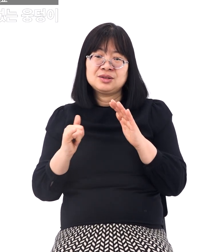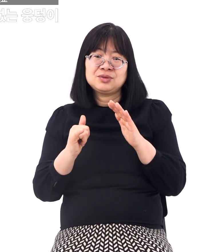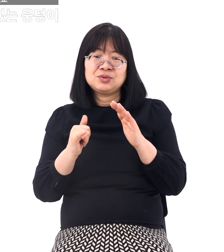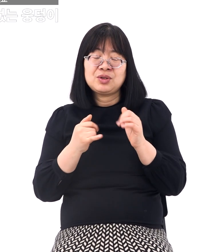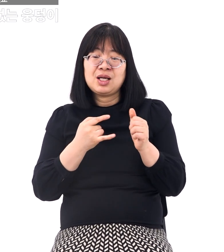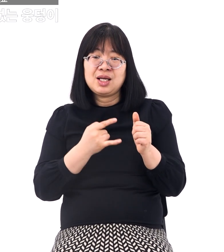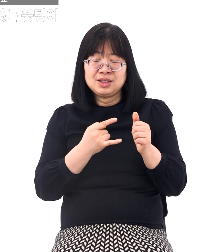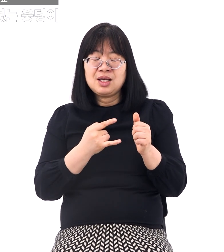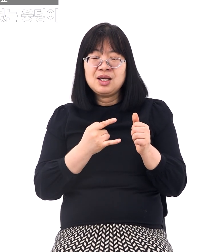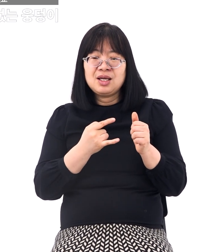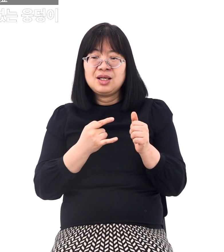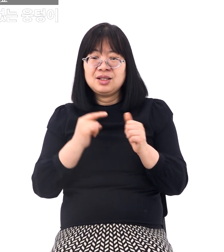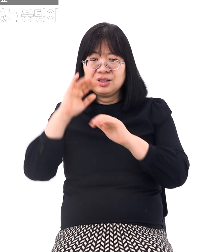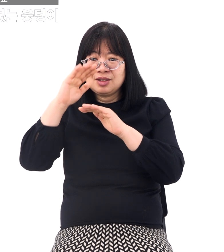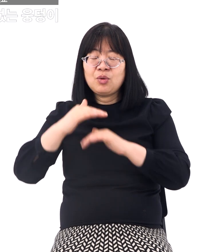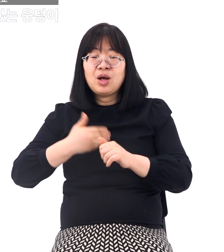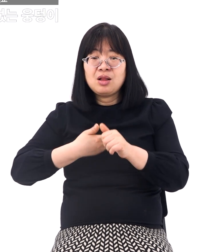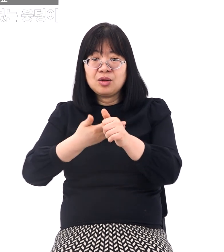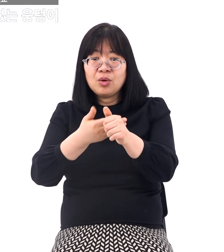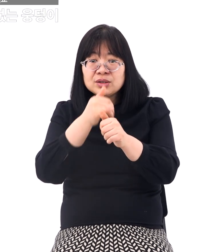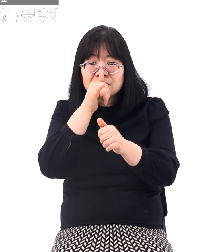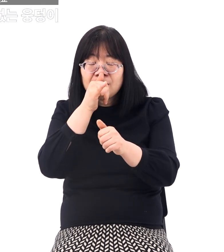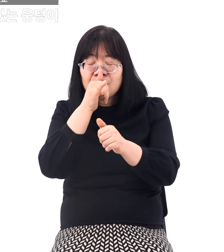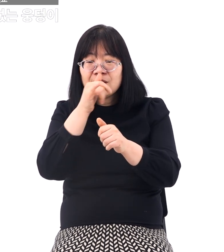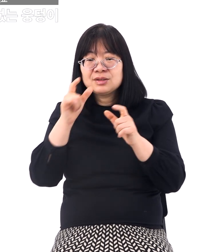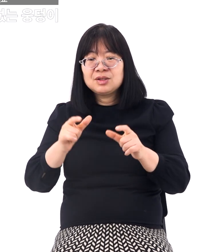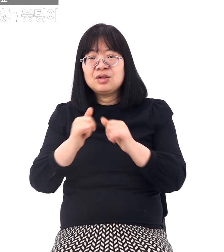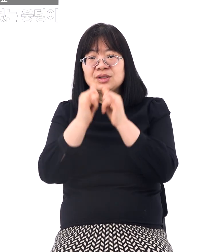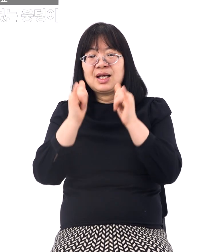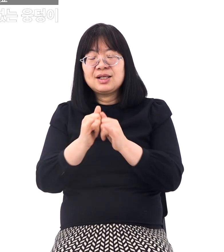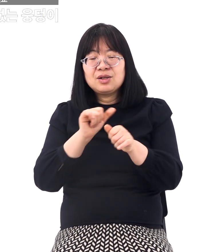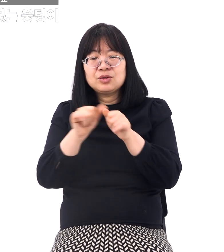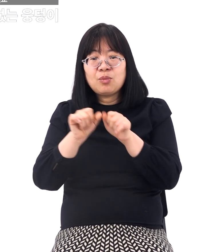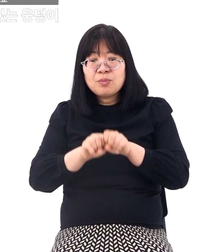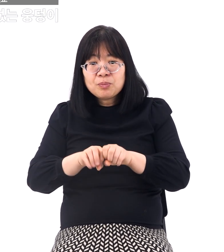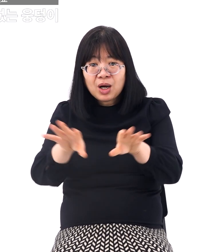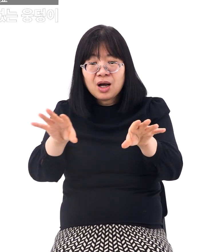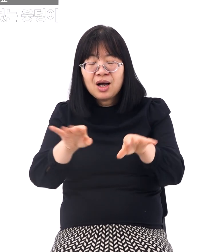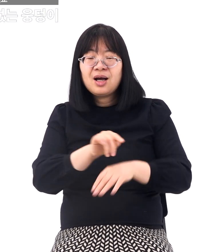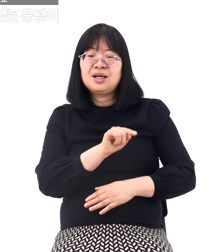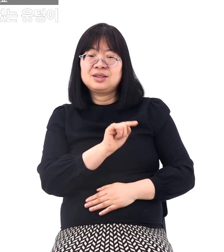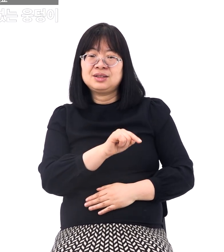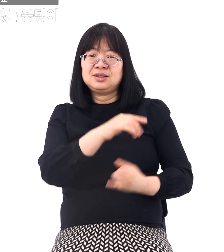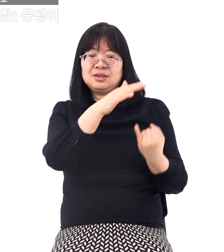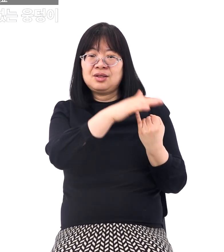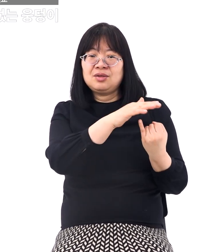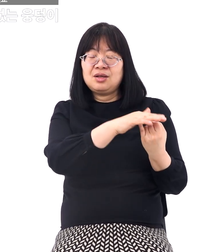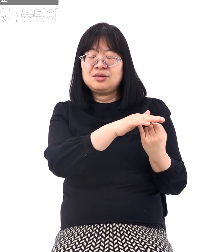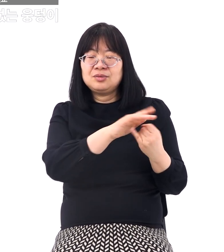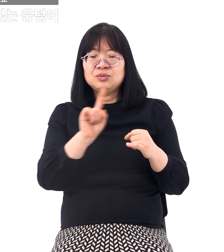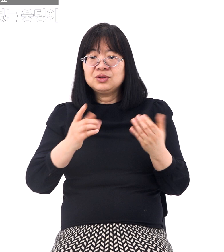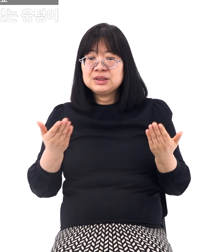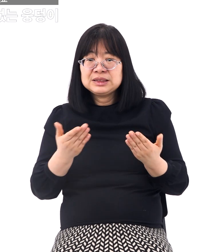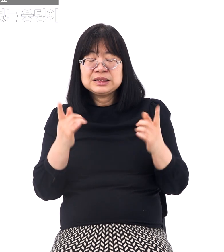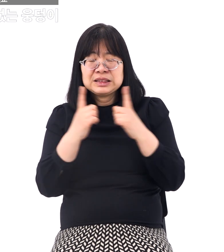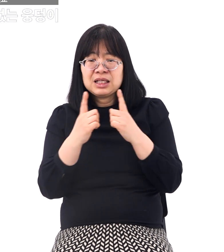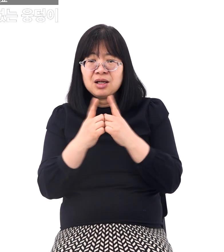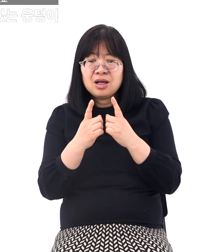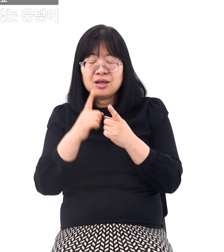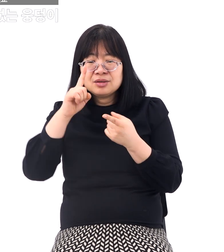가족에게 이것이 알려지거나 그 지역사회에 이것이 알려지면 얘네들은 어떤 일을